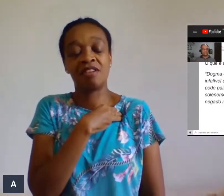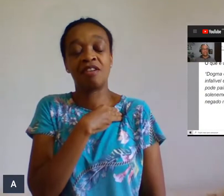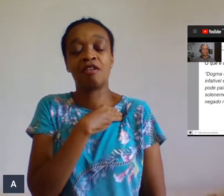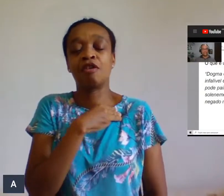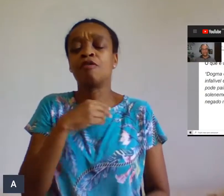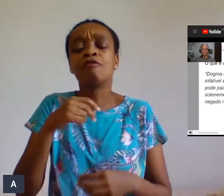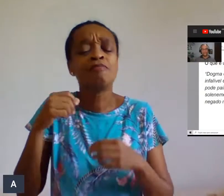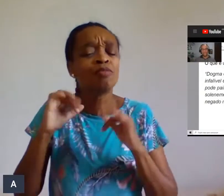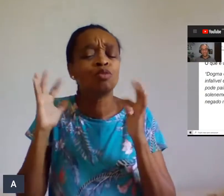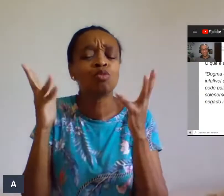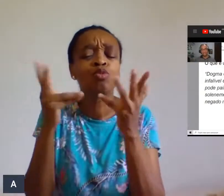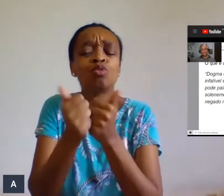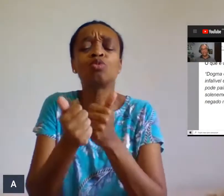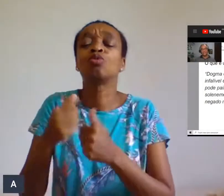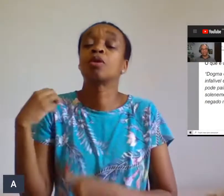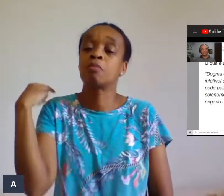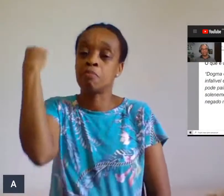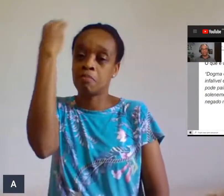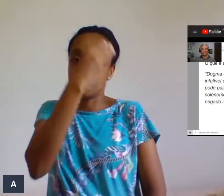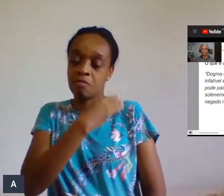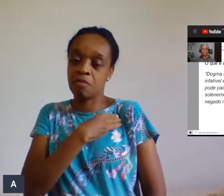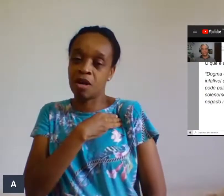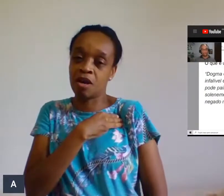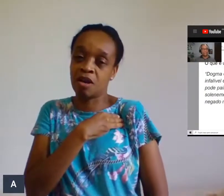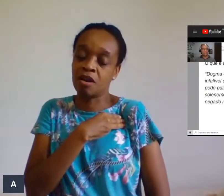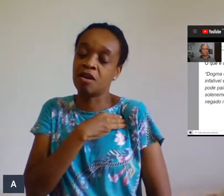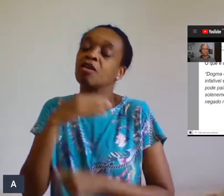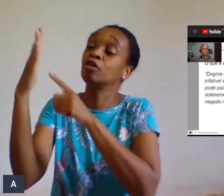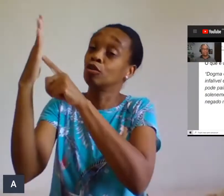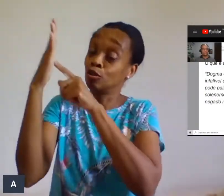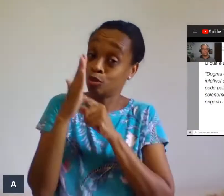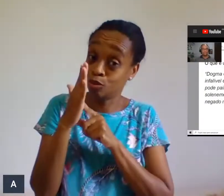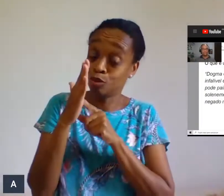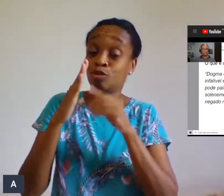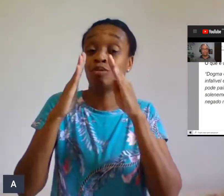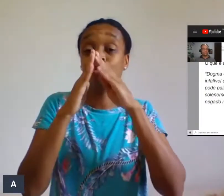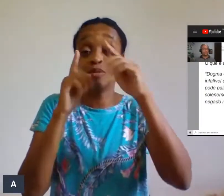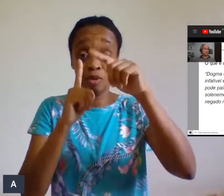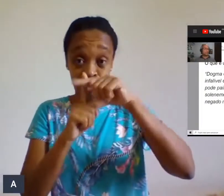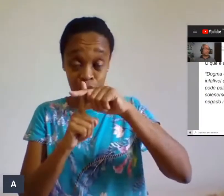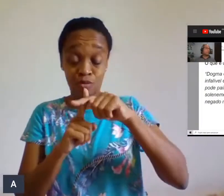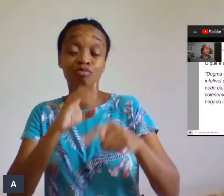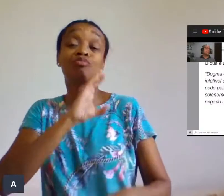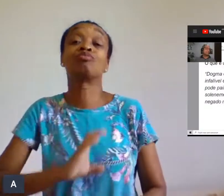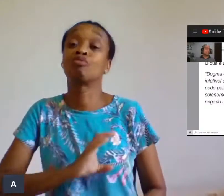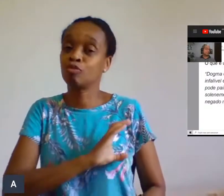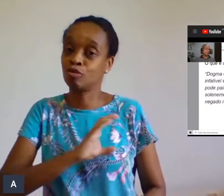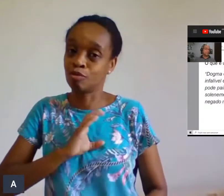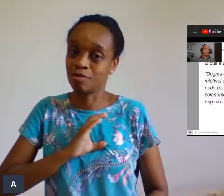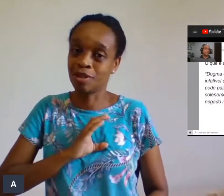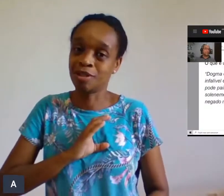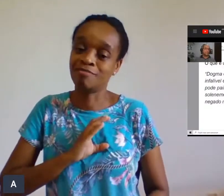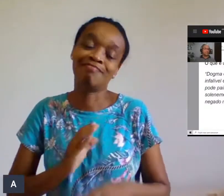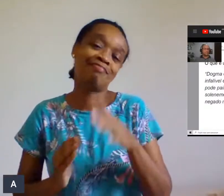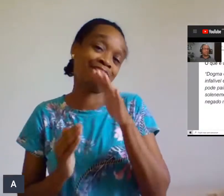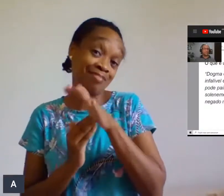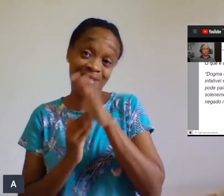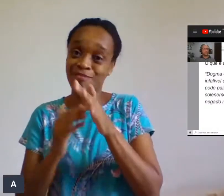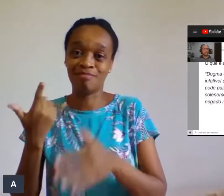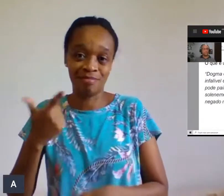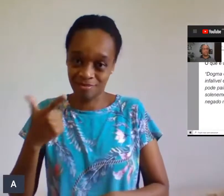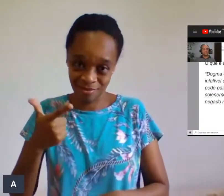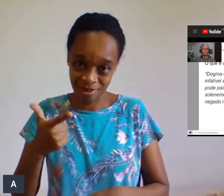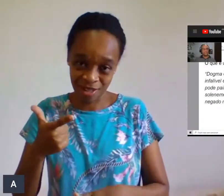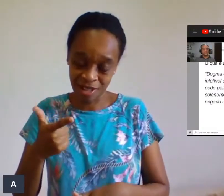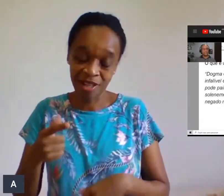representa na nossa vida e na fé católica, na doutrina católica. Mas não temos todo esse tempo. Então